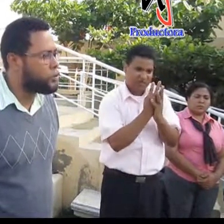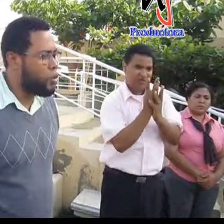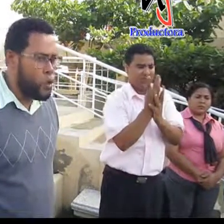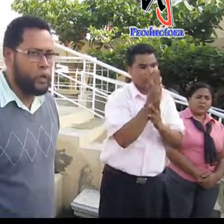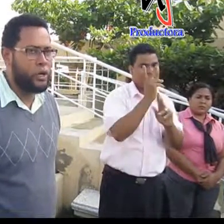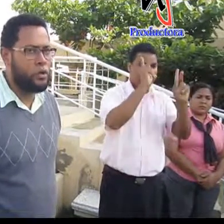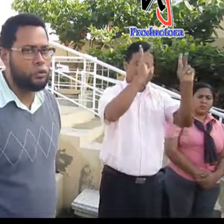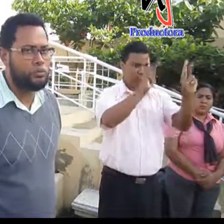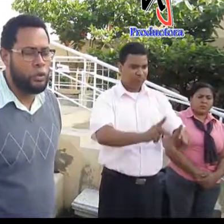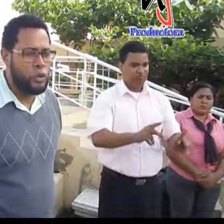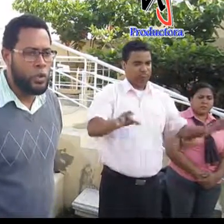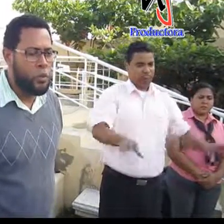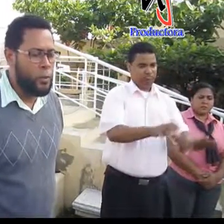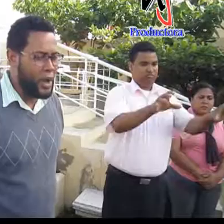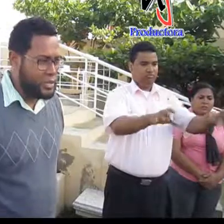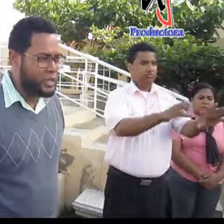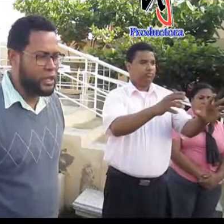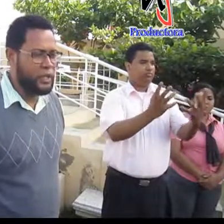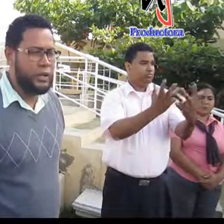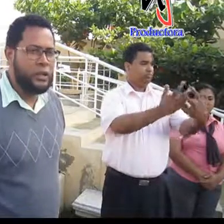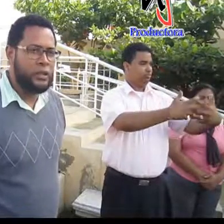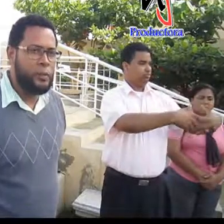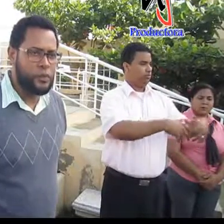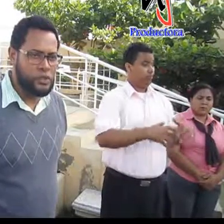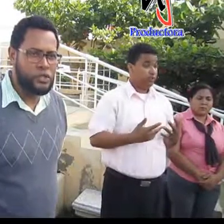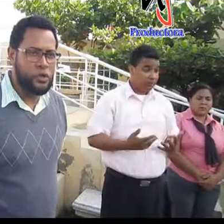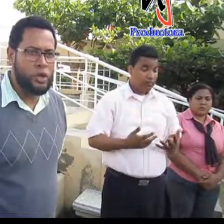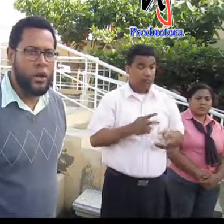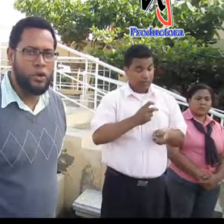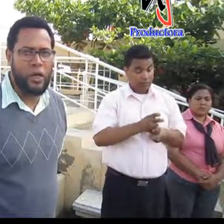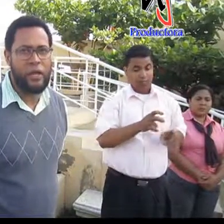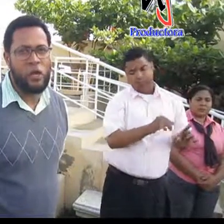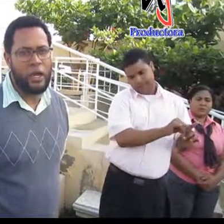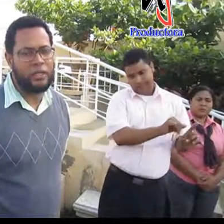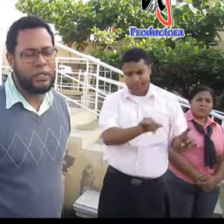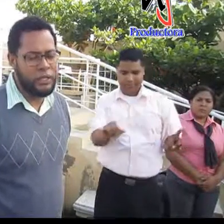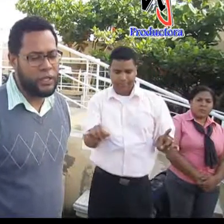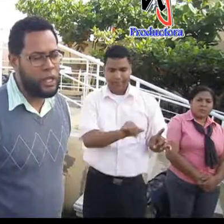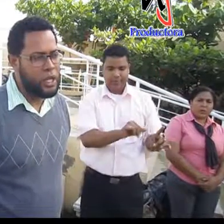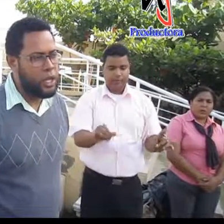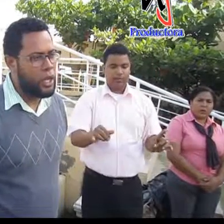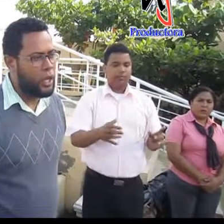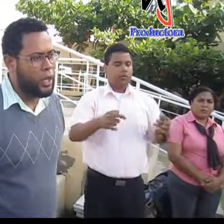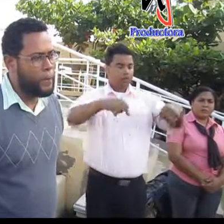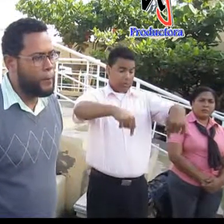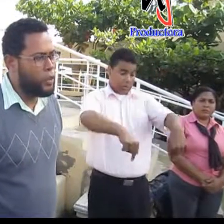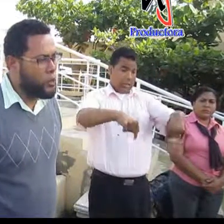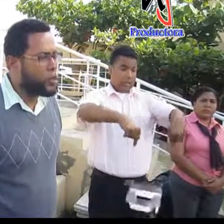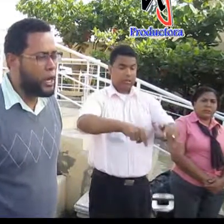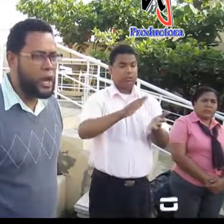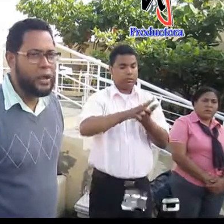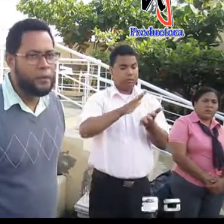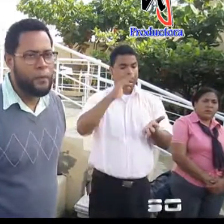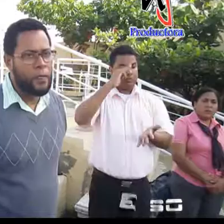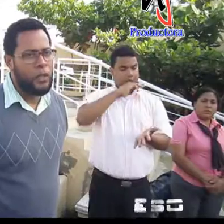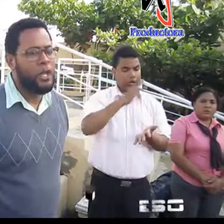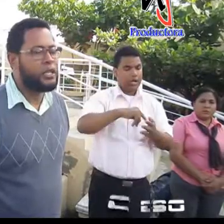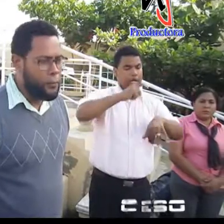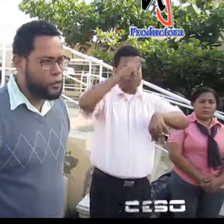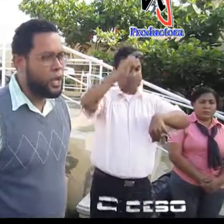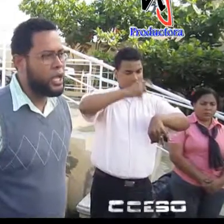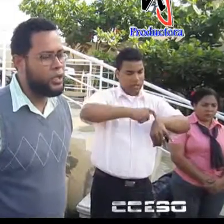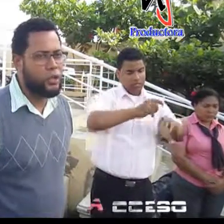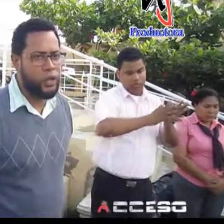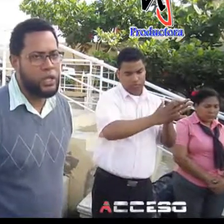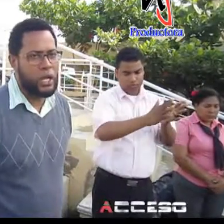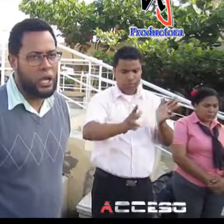circulación de estos jóvenes como parte del proceso de la jornada escolar entendida, podemos creer y